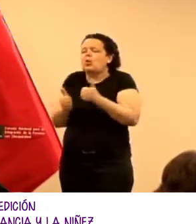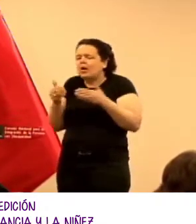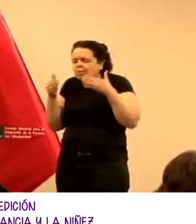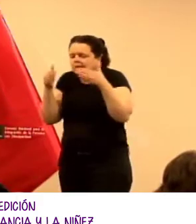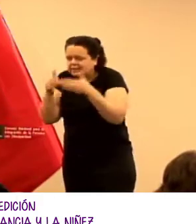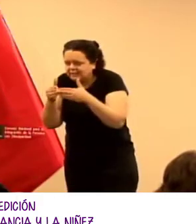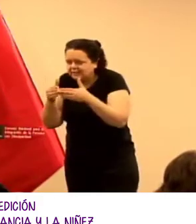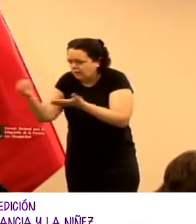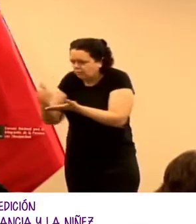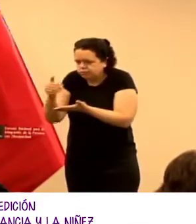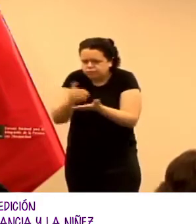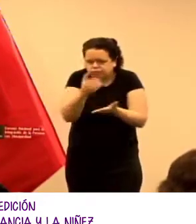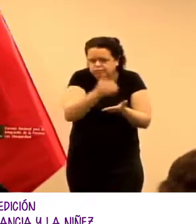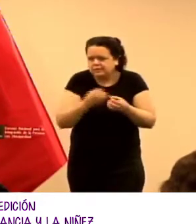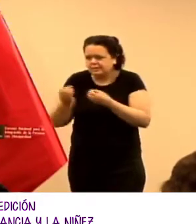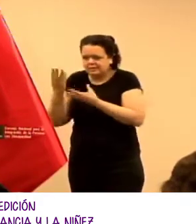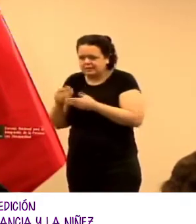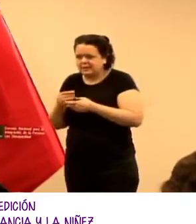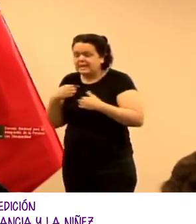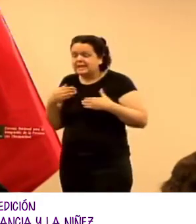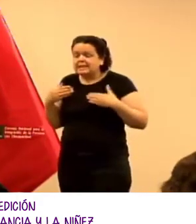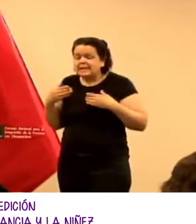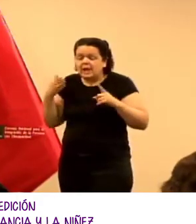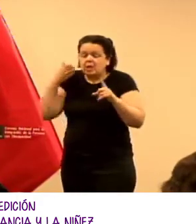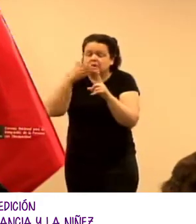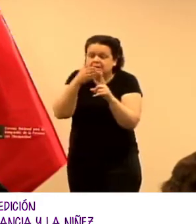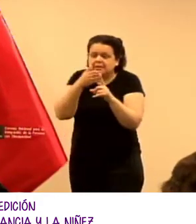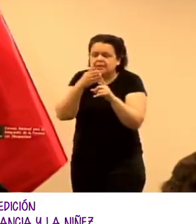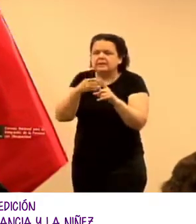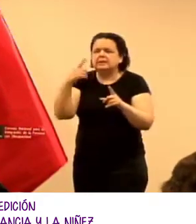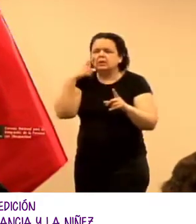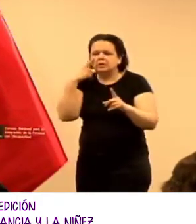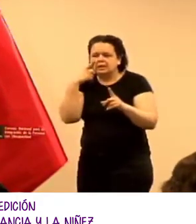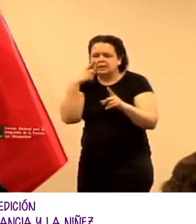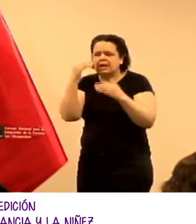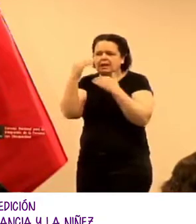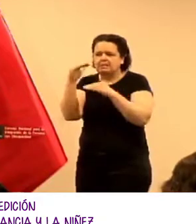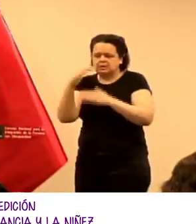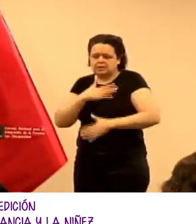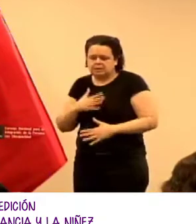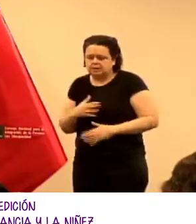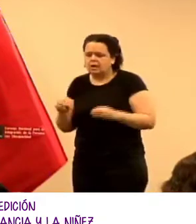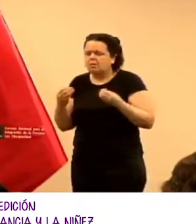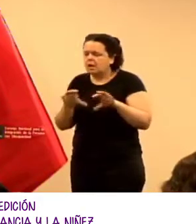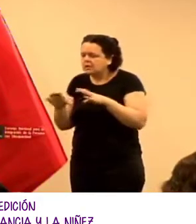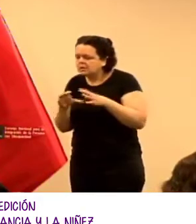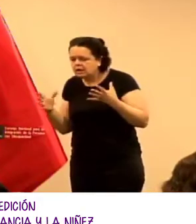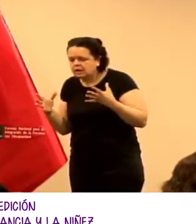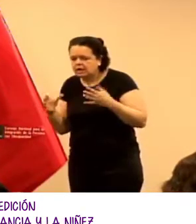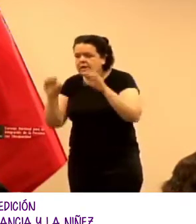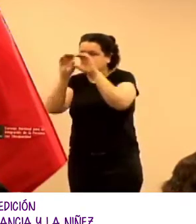de recolectar los datos. Si el objetivo es, por ejemplo, identificar limitaciones funcionales para hacer